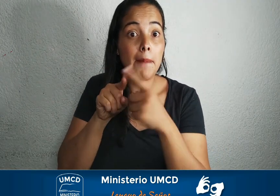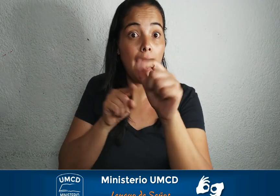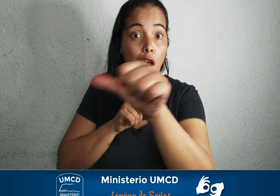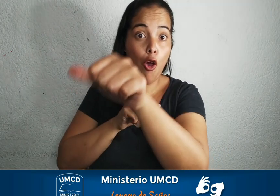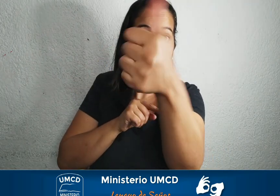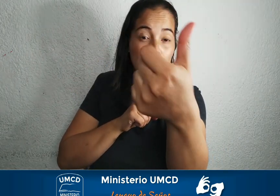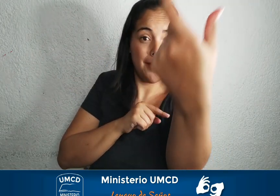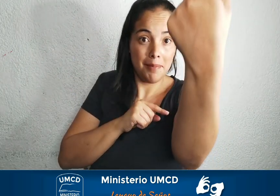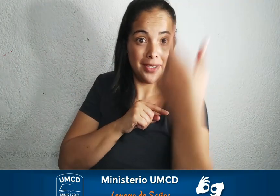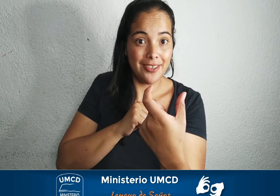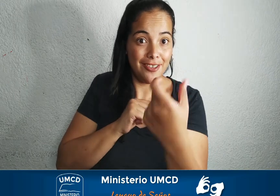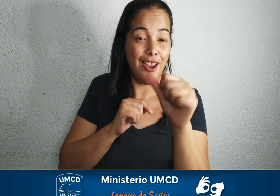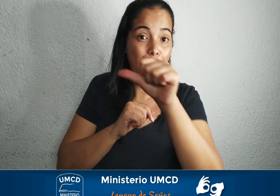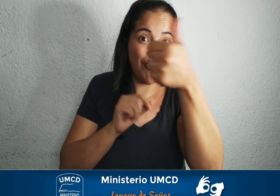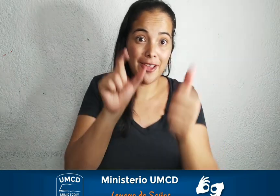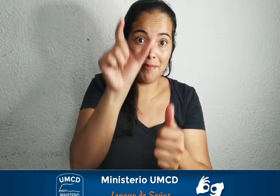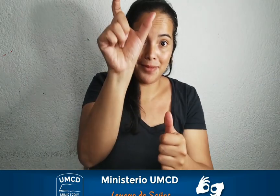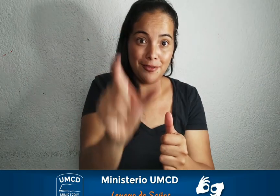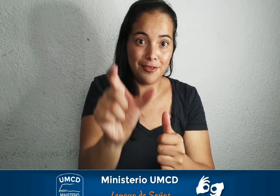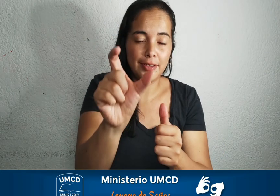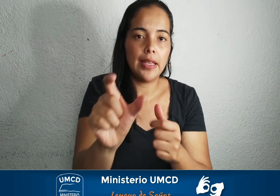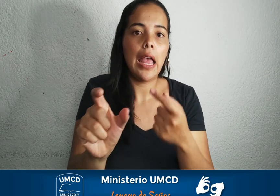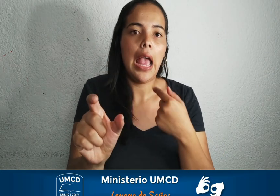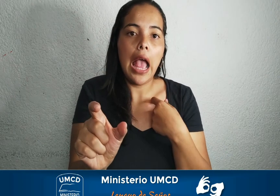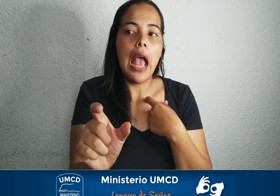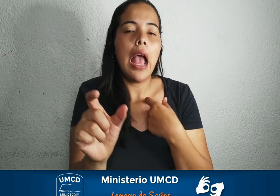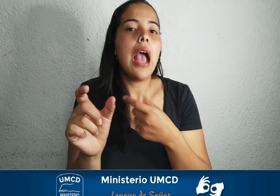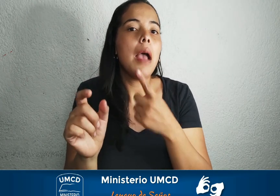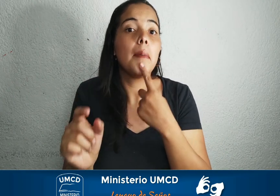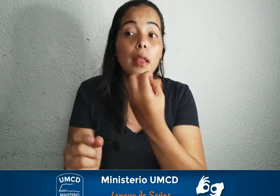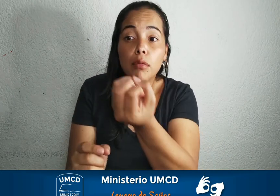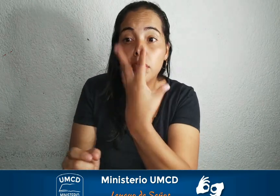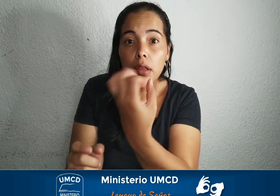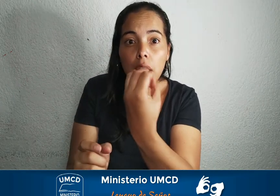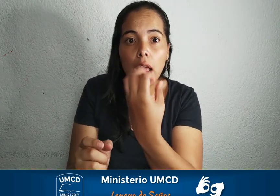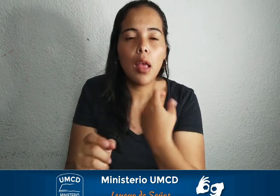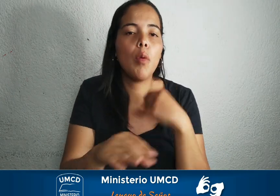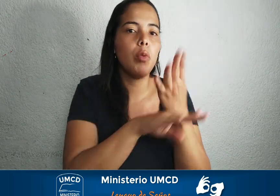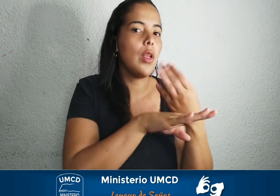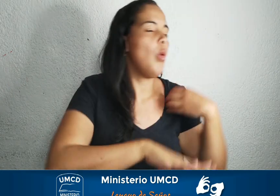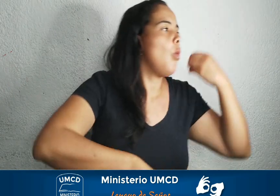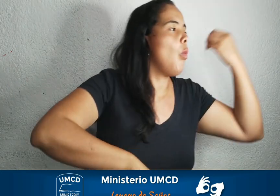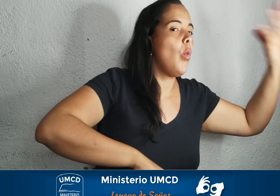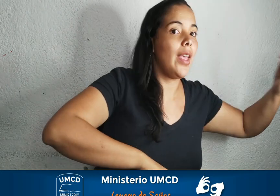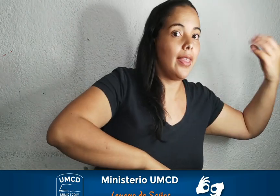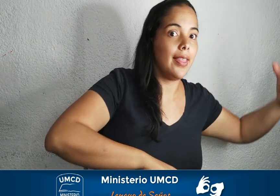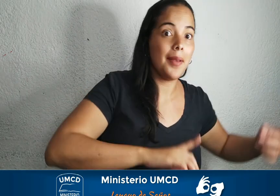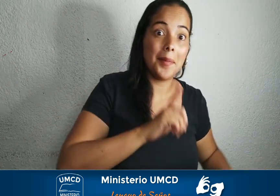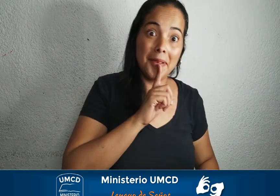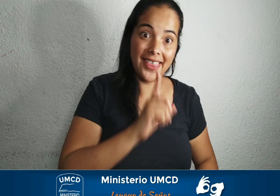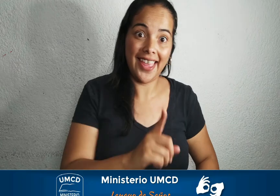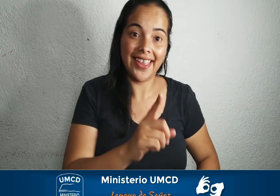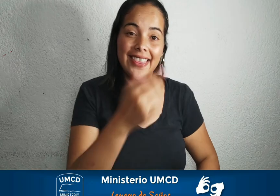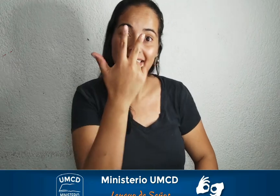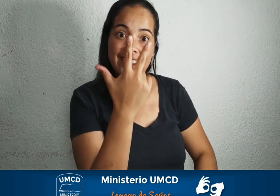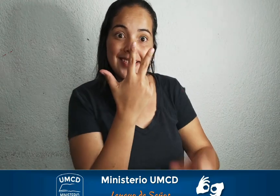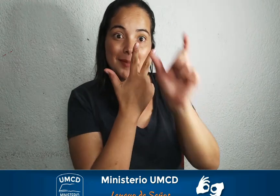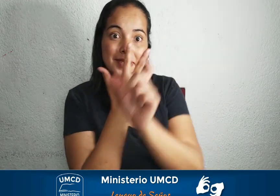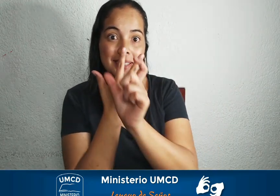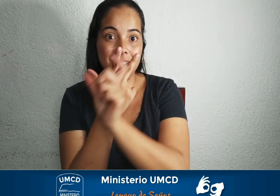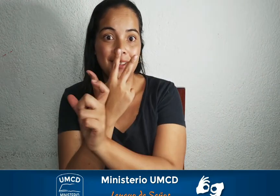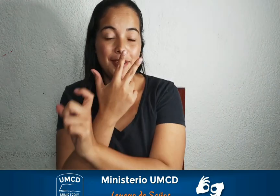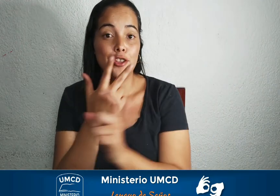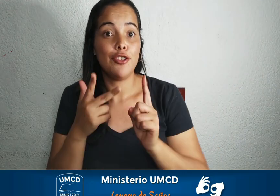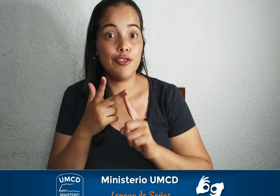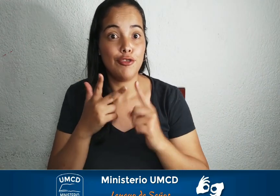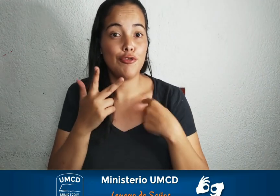Por otro lado está el medio de la transportación de ese mensaje. Y el último está el receptor, quien recibe el